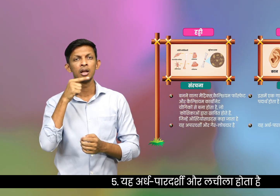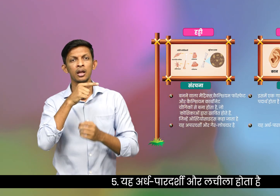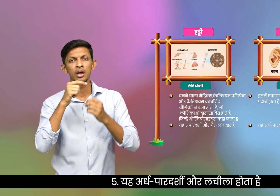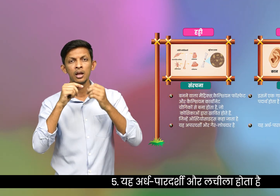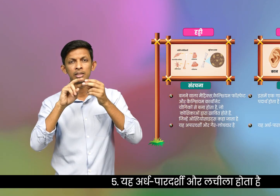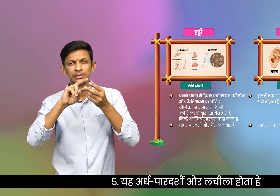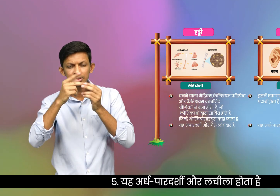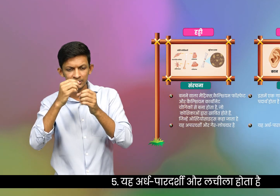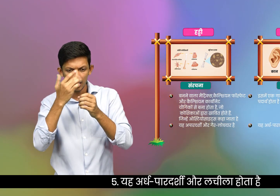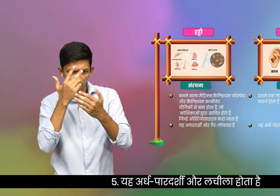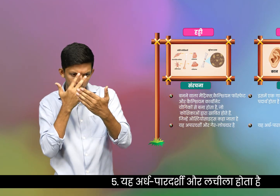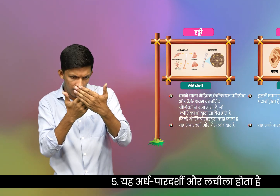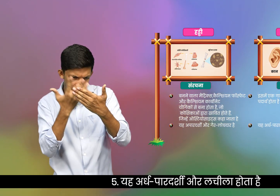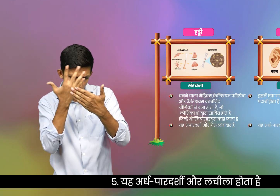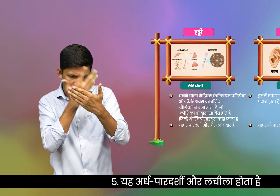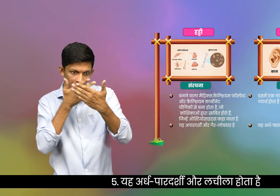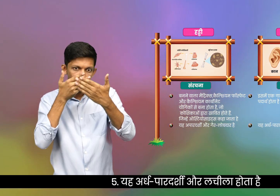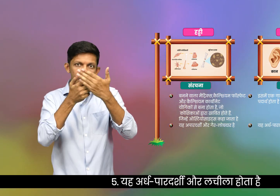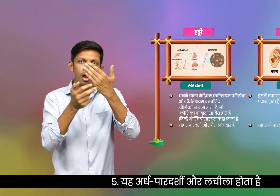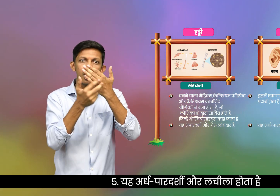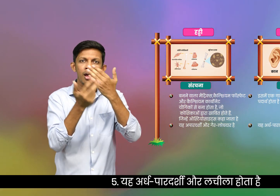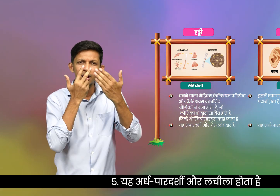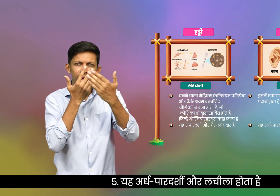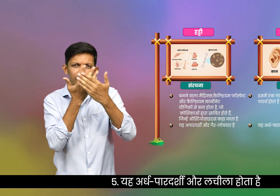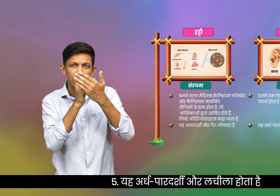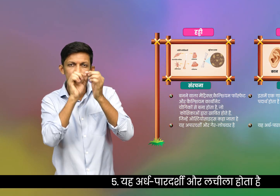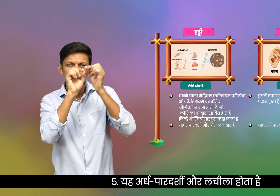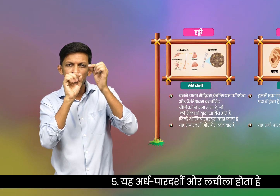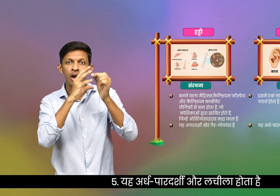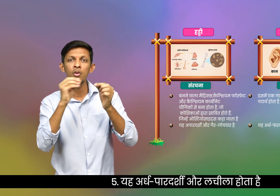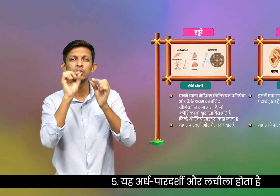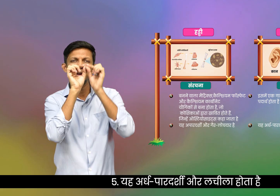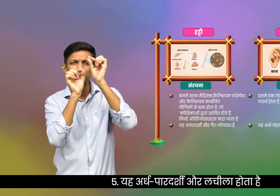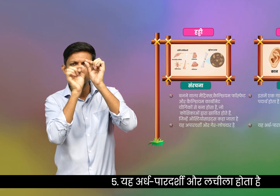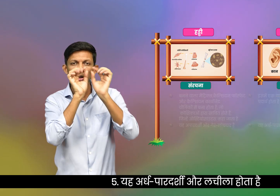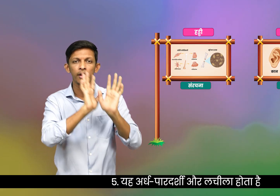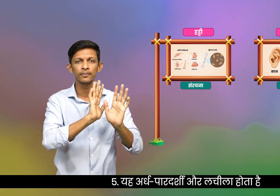पांचवा, यह अर्धपारदर्शी और लचीला होता है।